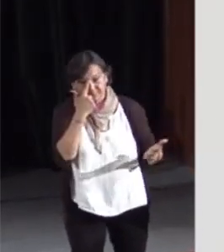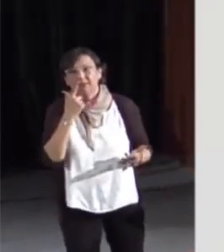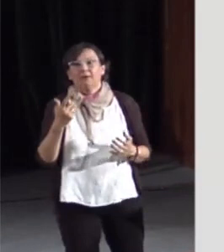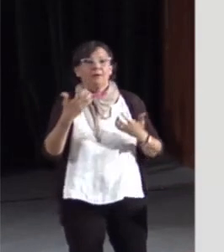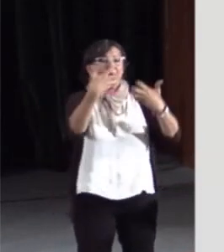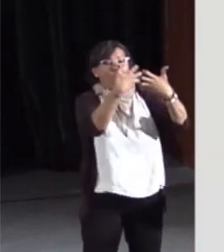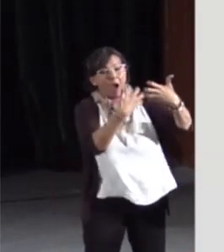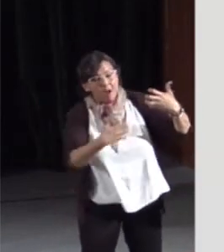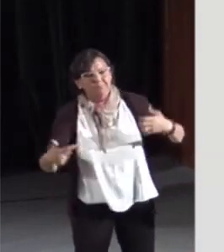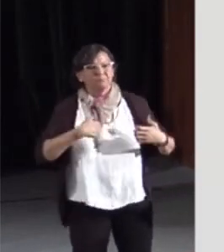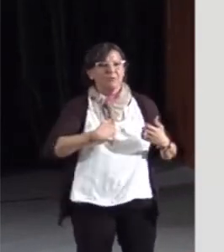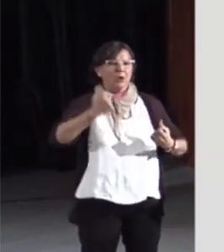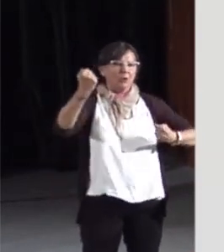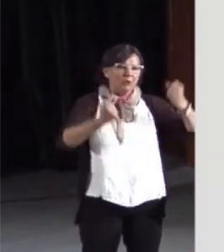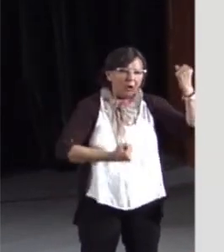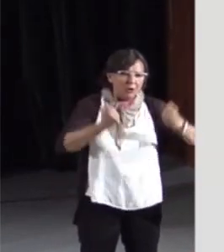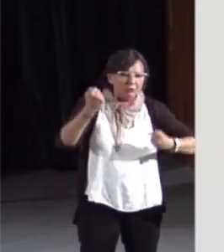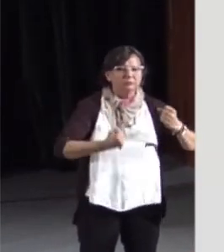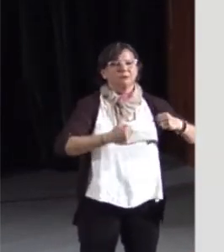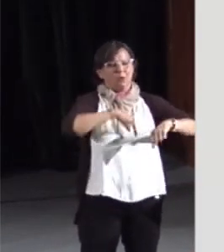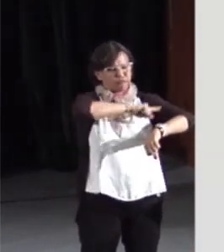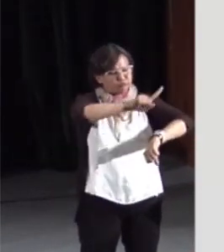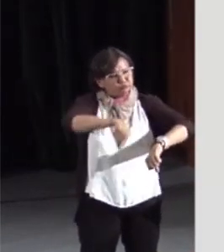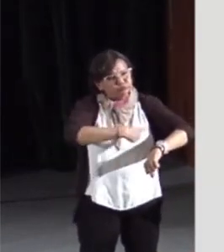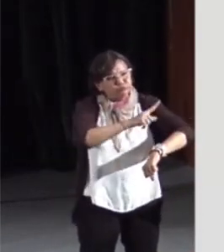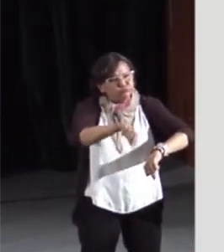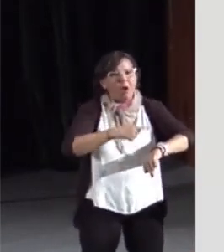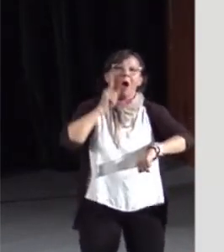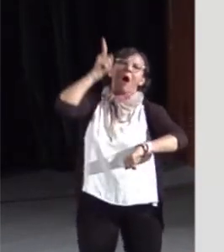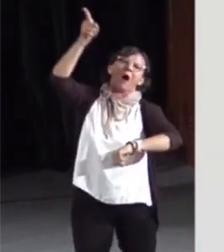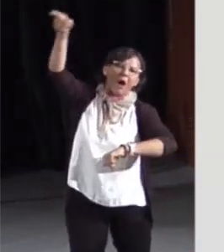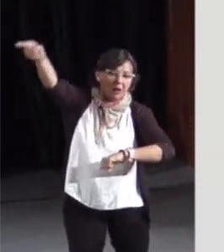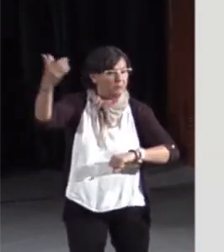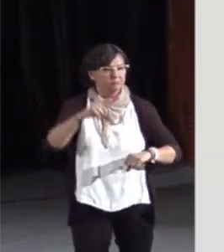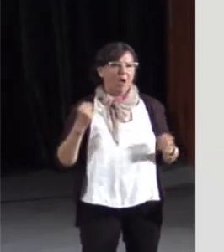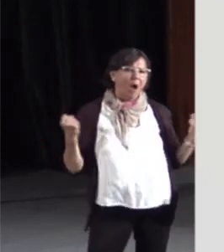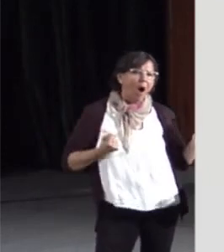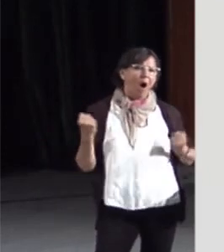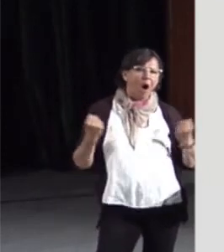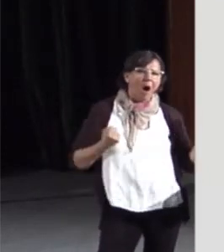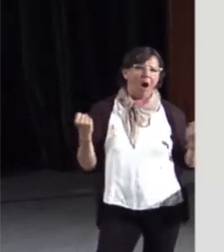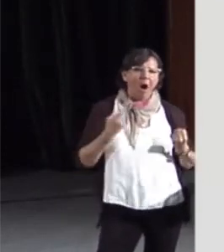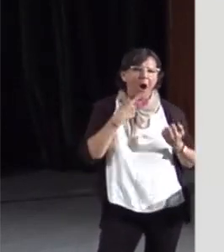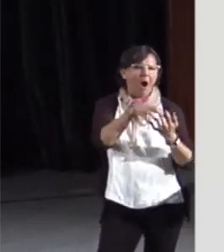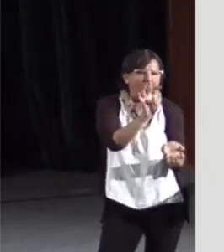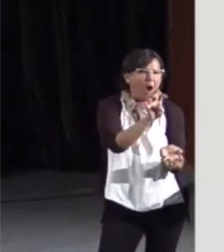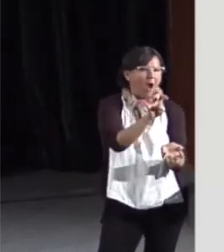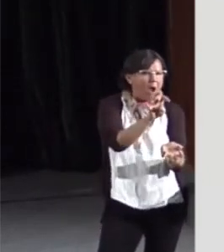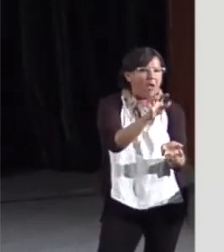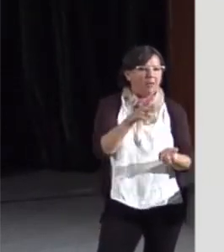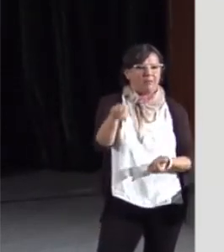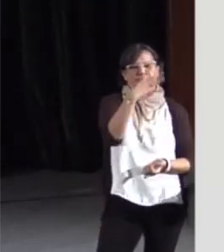frecuencia, el durativo lo podemos expresar de esta manera, pero también de esta